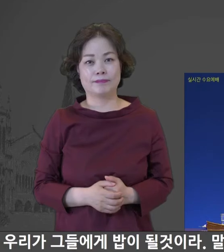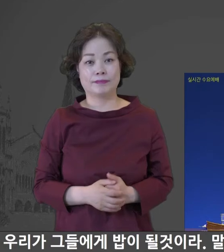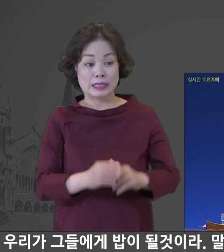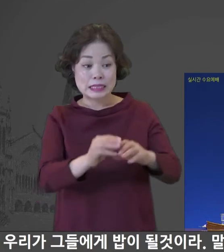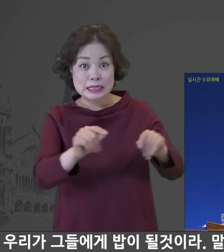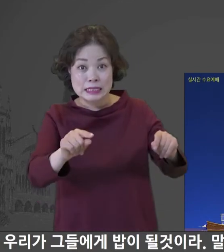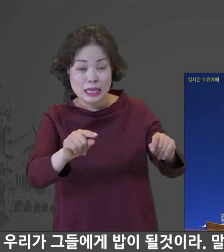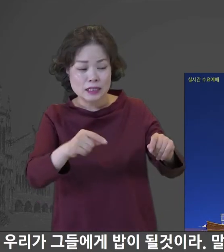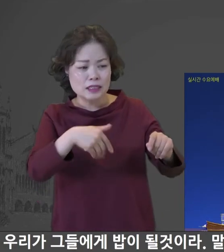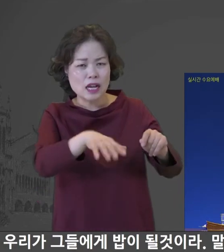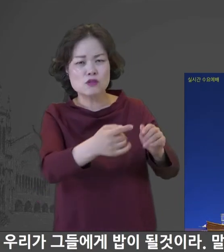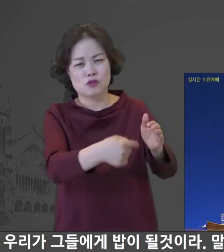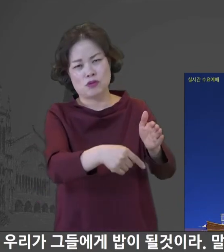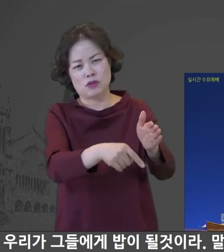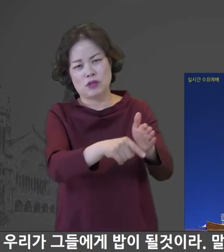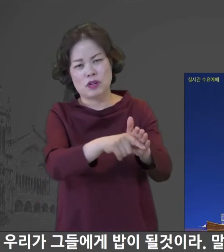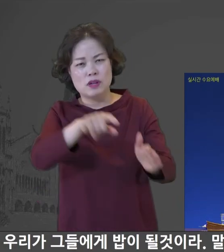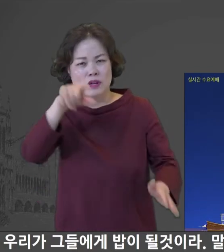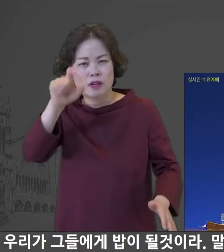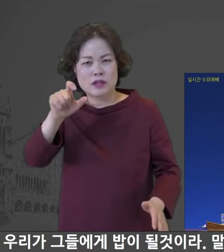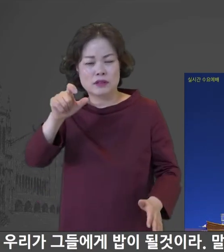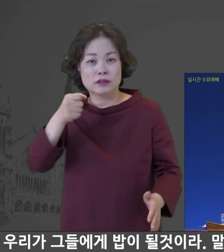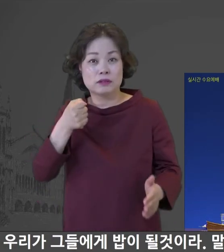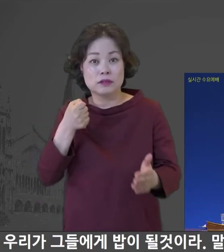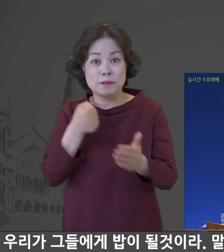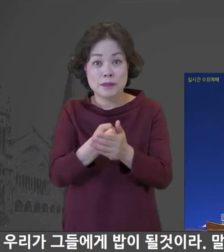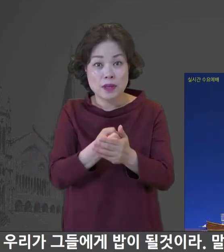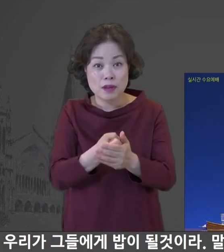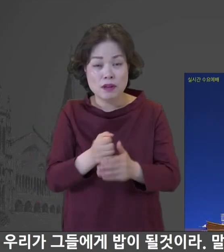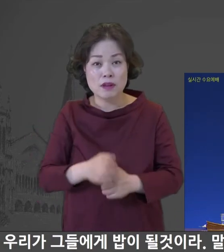이 땅을 가려면 강하고 담대해야 합니다.